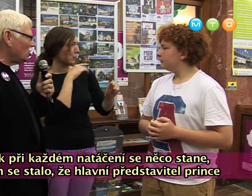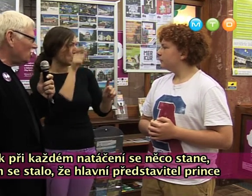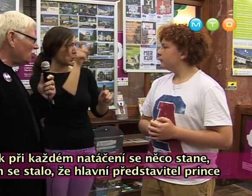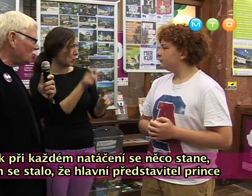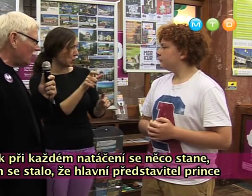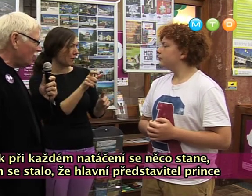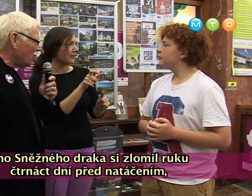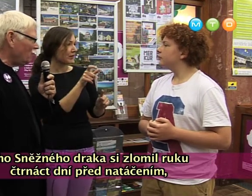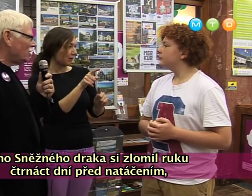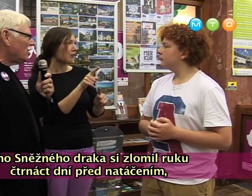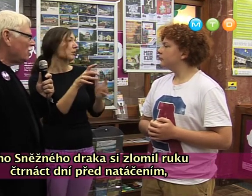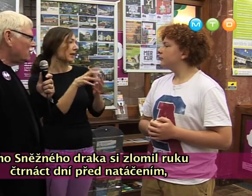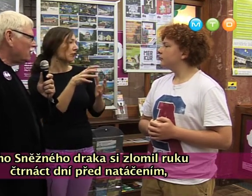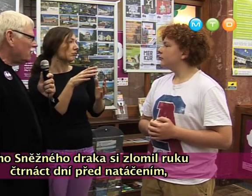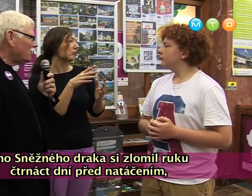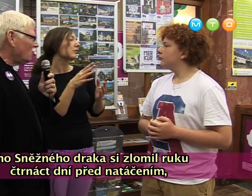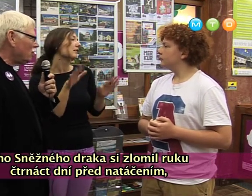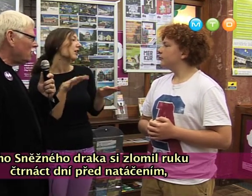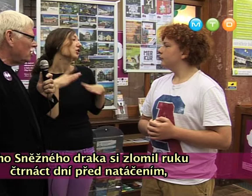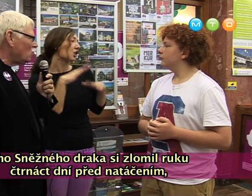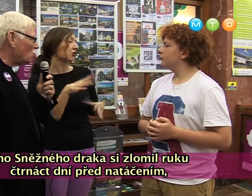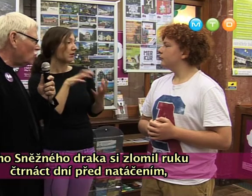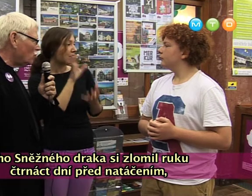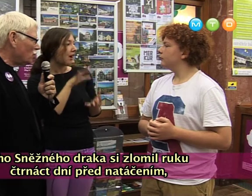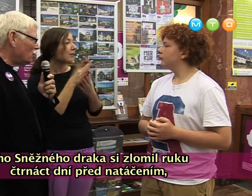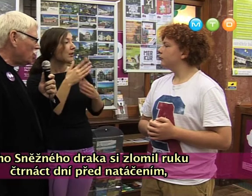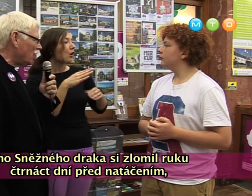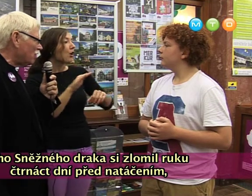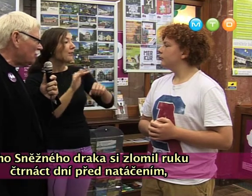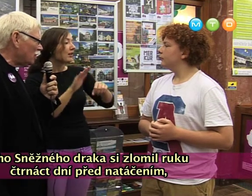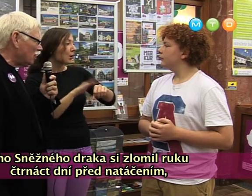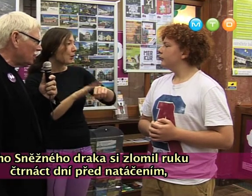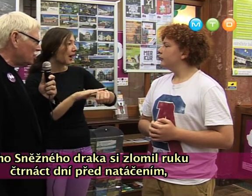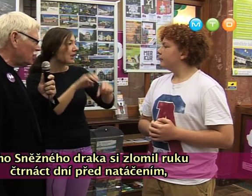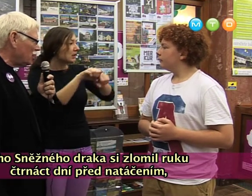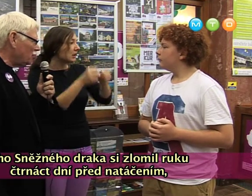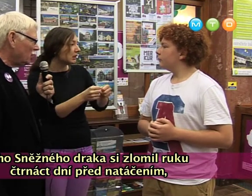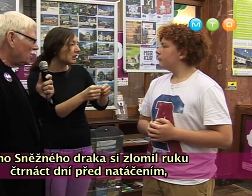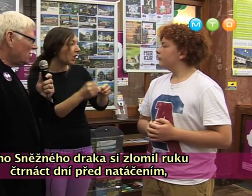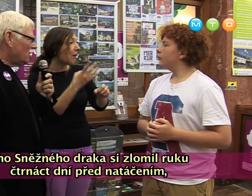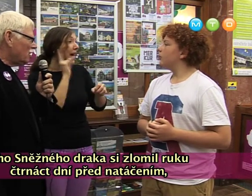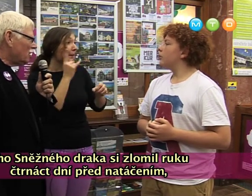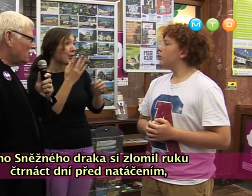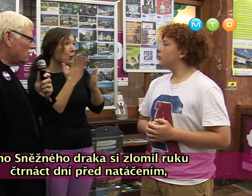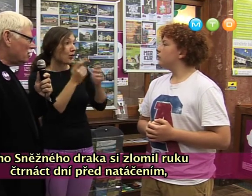toho sněžního draka, si zlomil ruku 14 dní před natáčením,